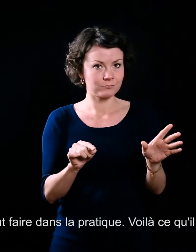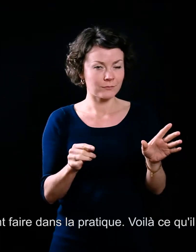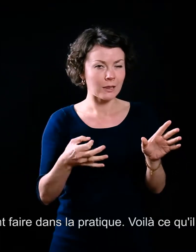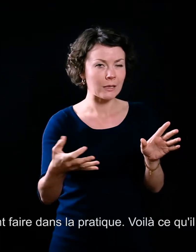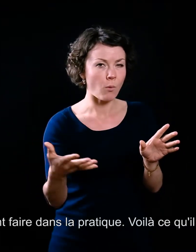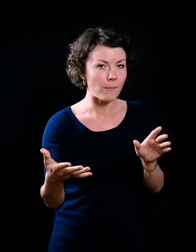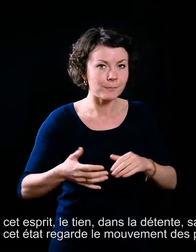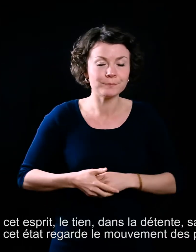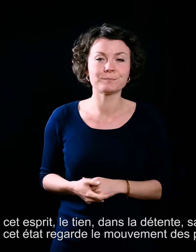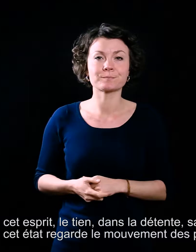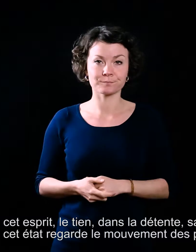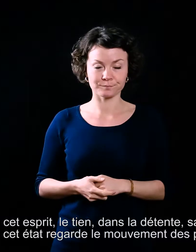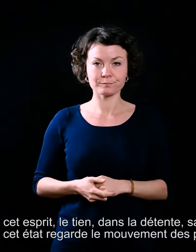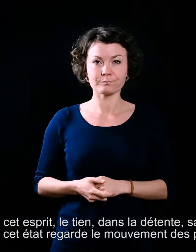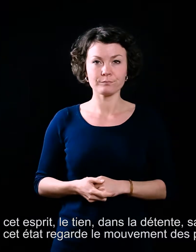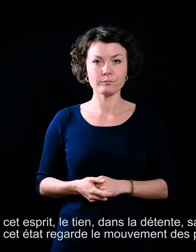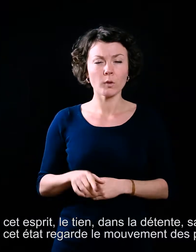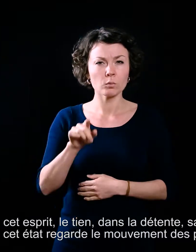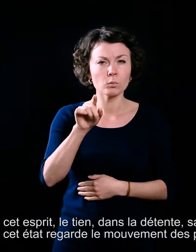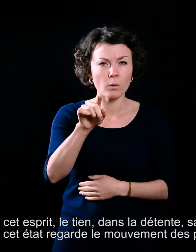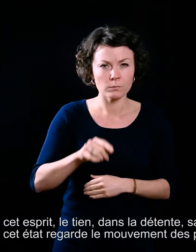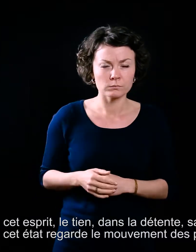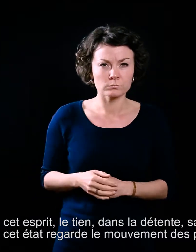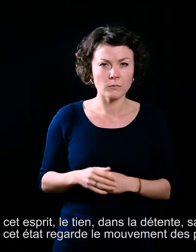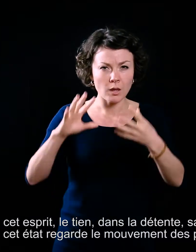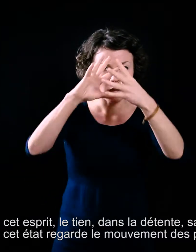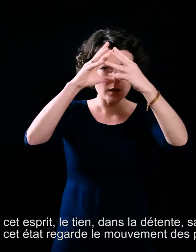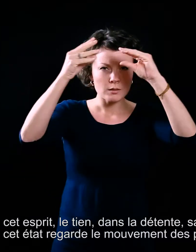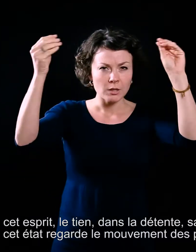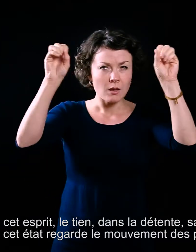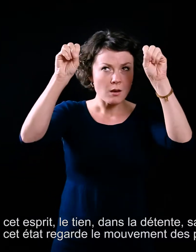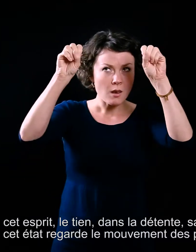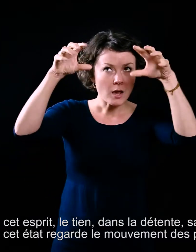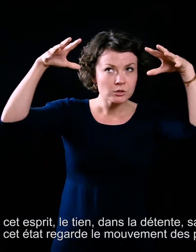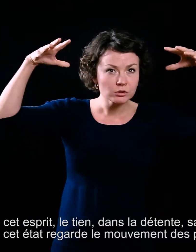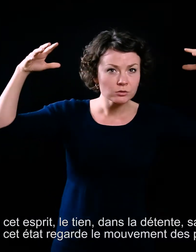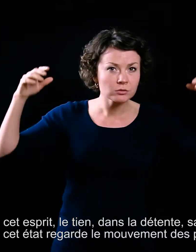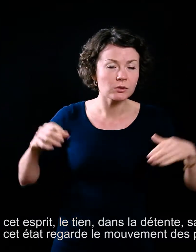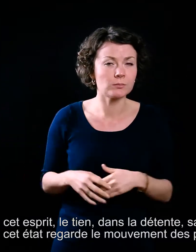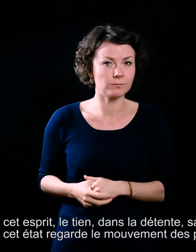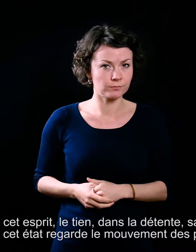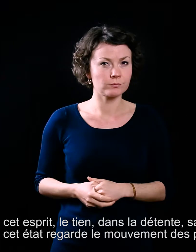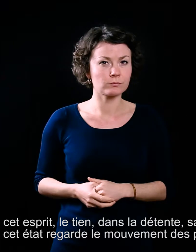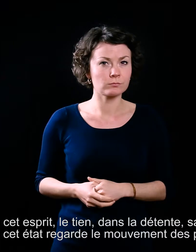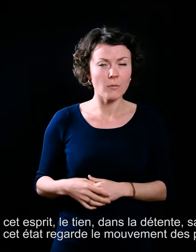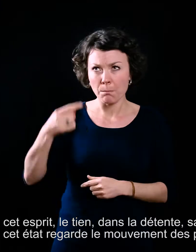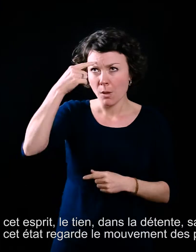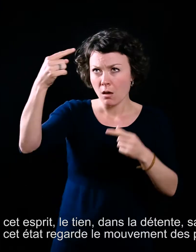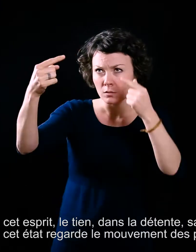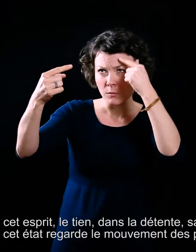dit. Laisse cet esprit, le tien, dans la détente, sans